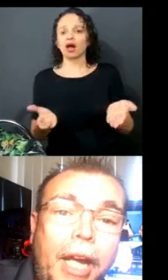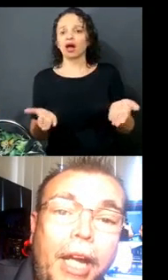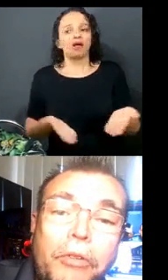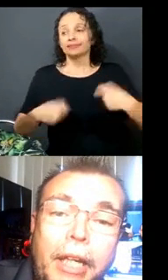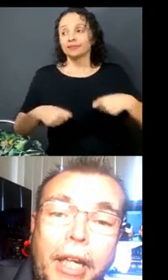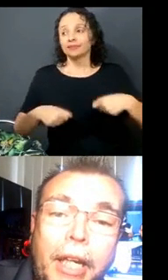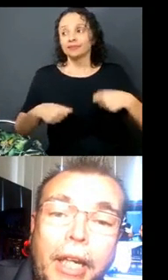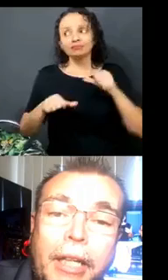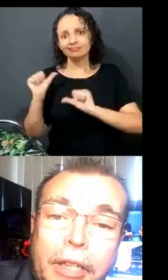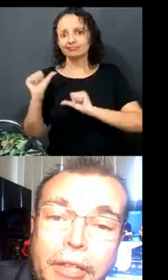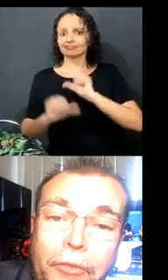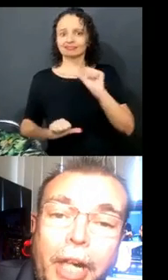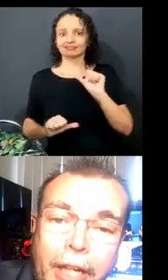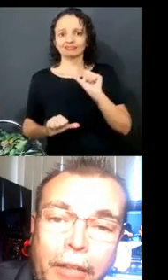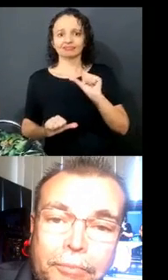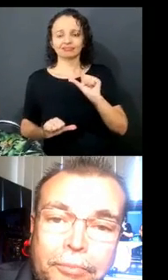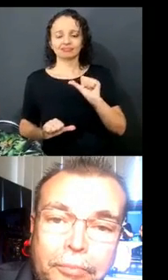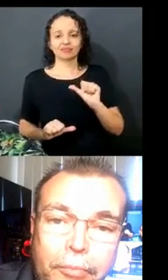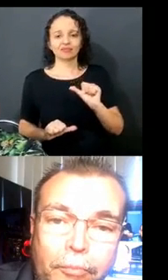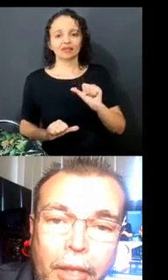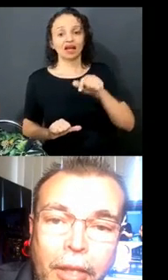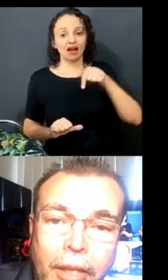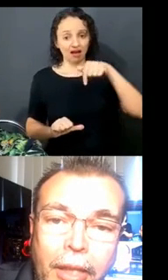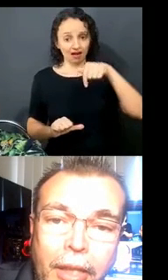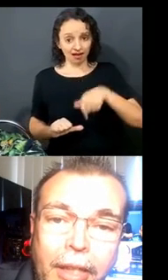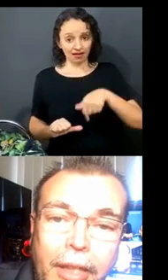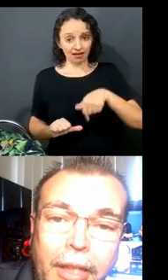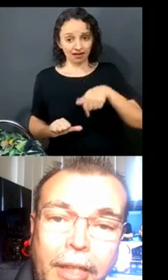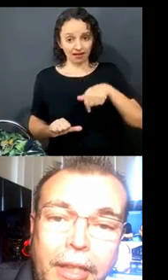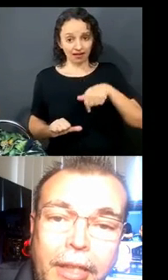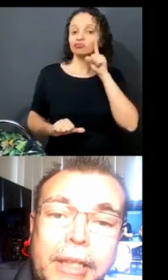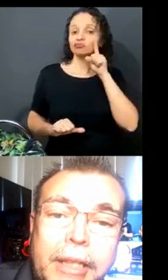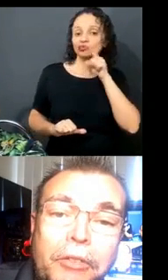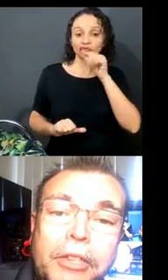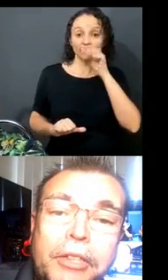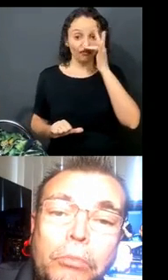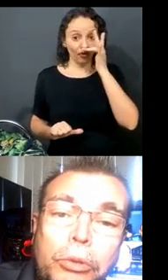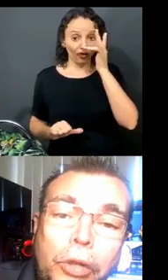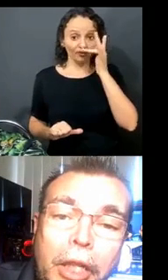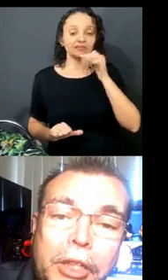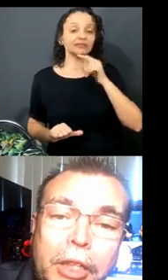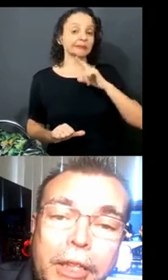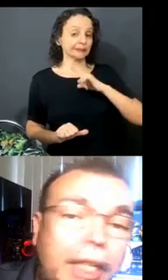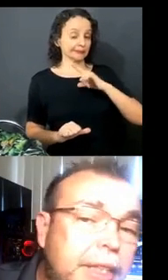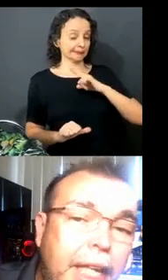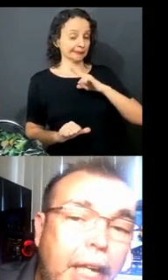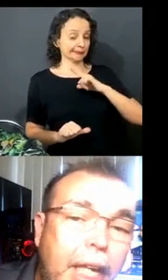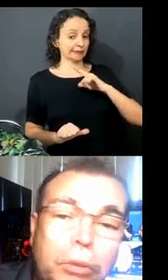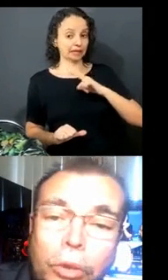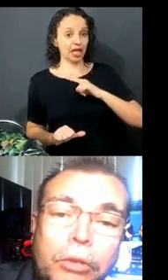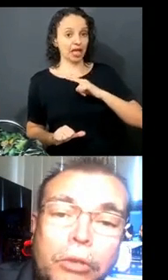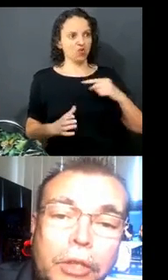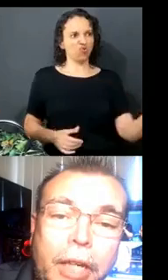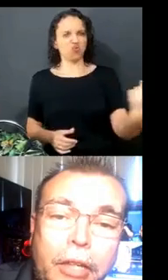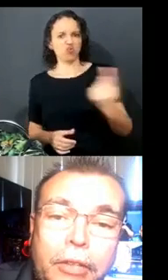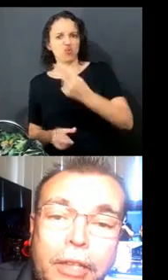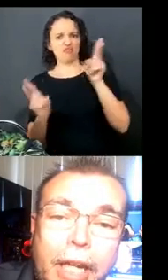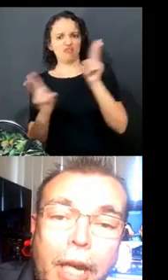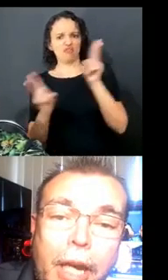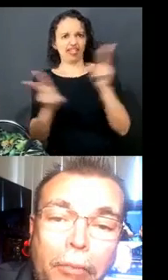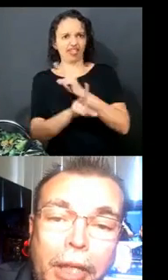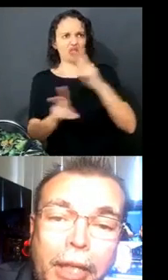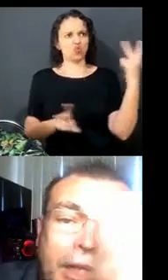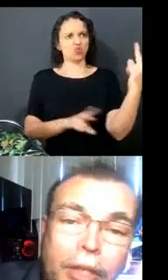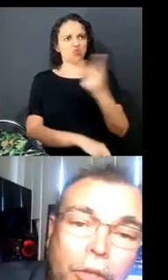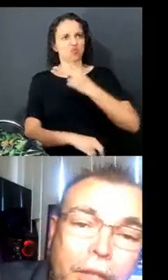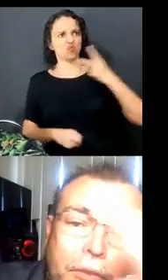eu digo aqui na Flórida tem furacão. E tem umas árvores que são muito rígidas, elas quebram todas durante o furacão. E